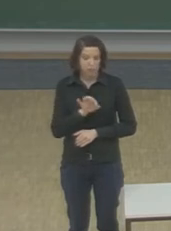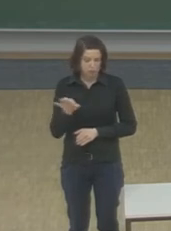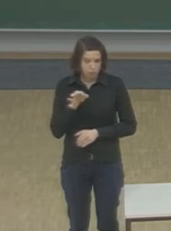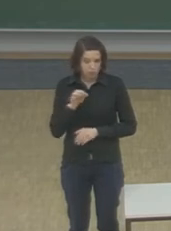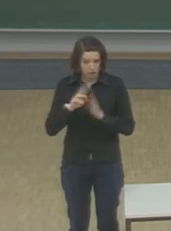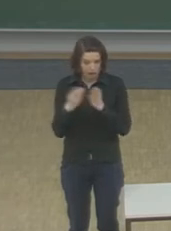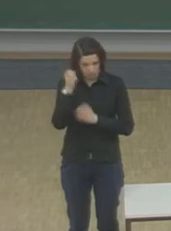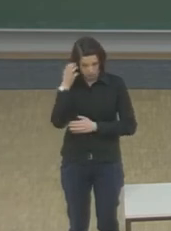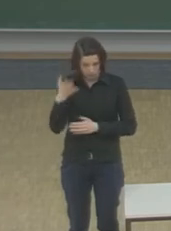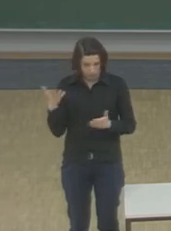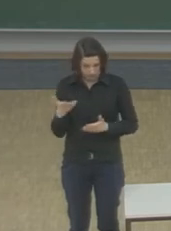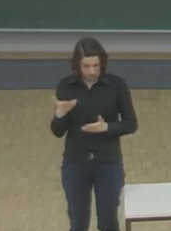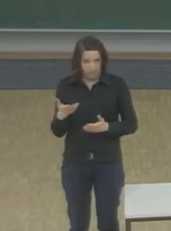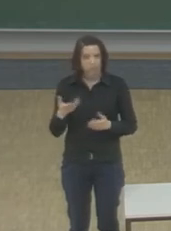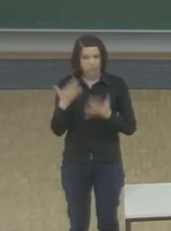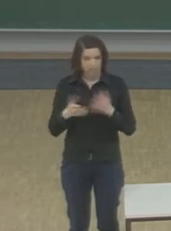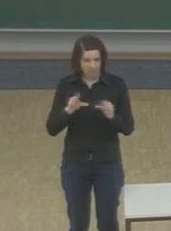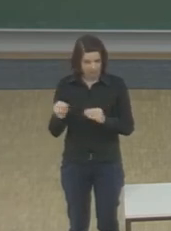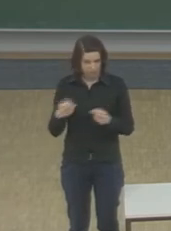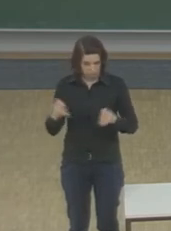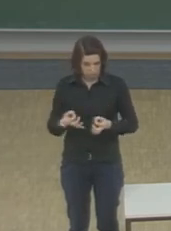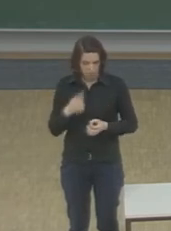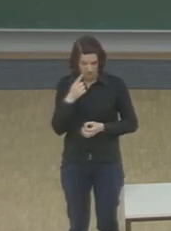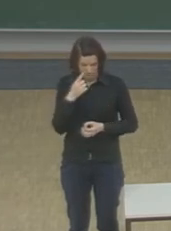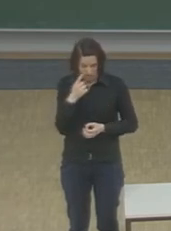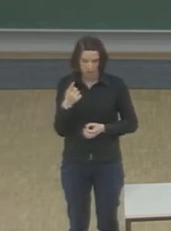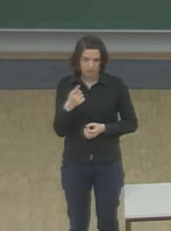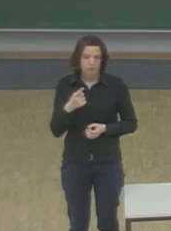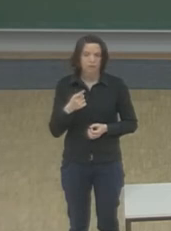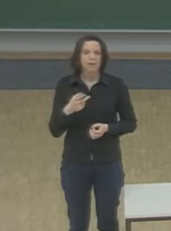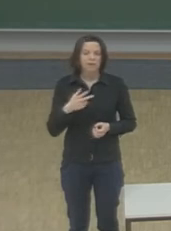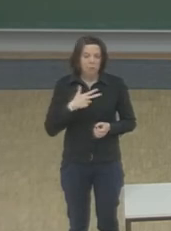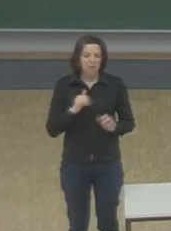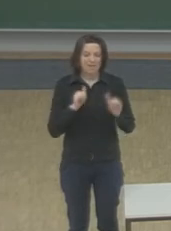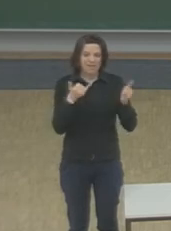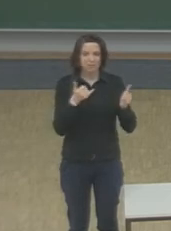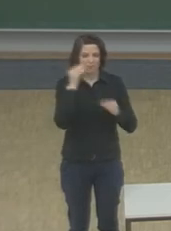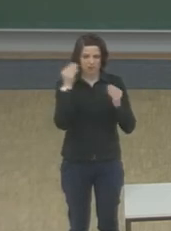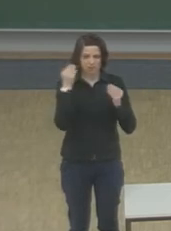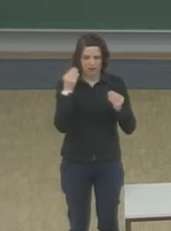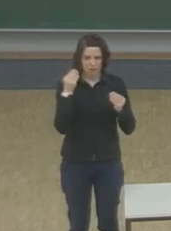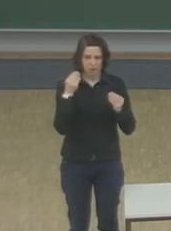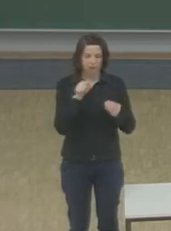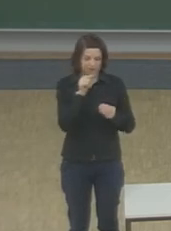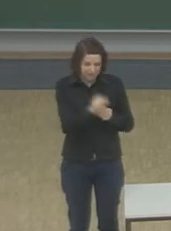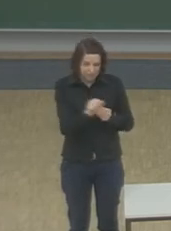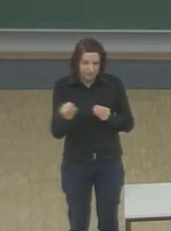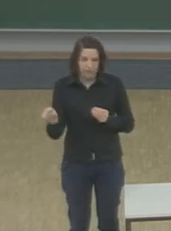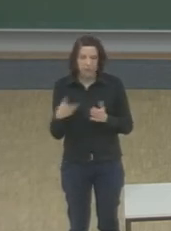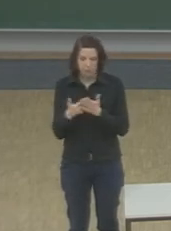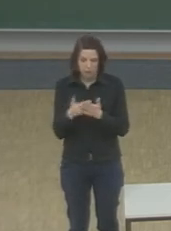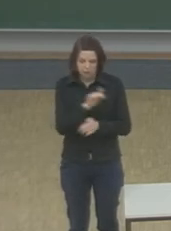sind Anwendungen der Mathematik erst, wenn in Beispielen aus dem gelebten Leben erfahren wird, wie mathematische